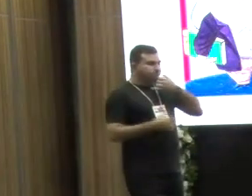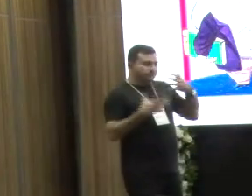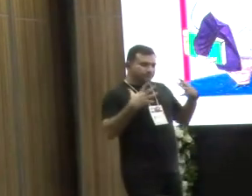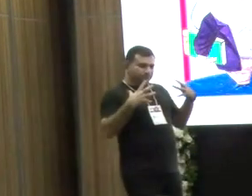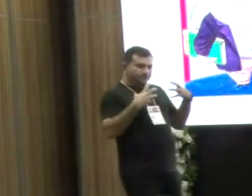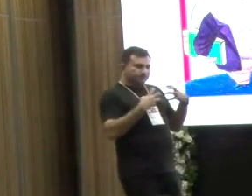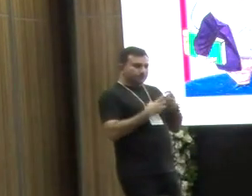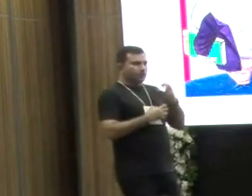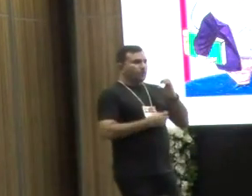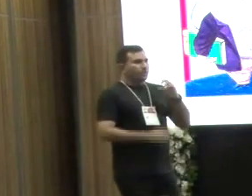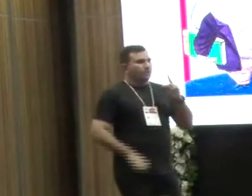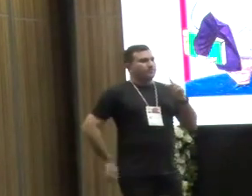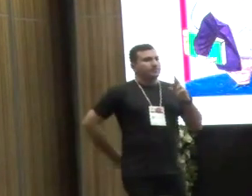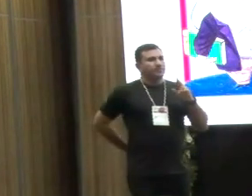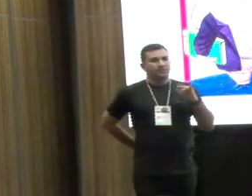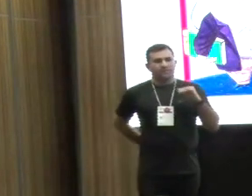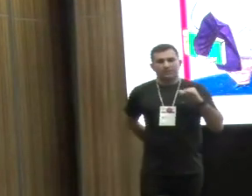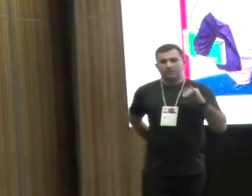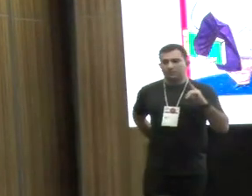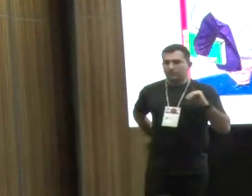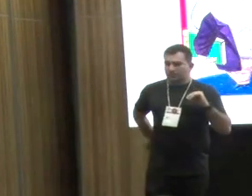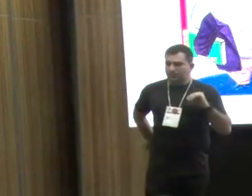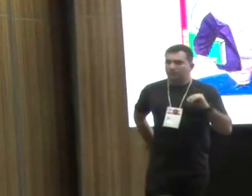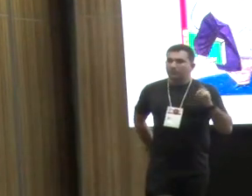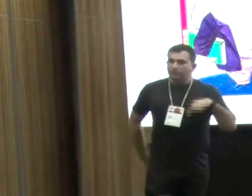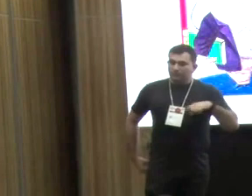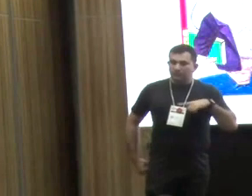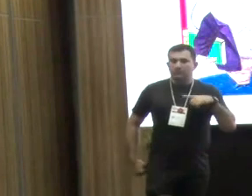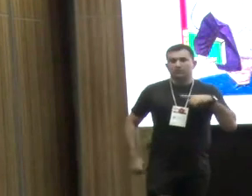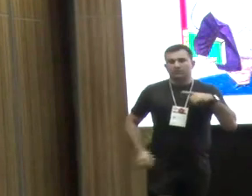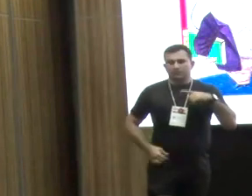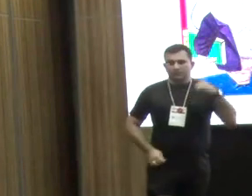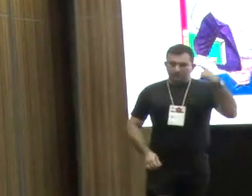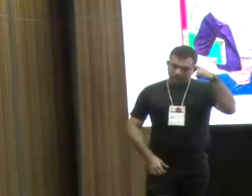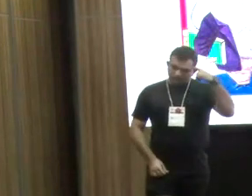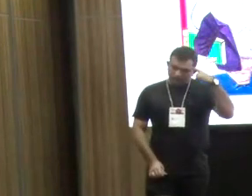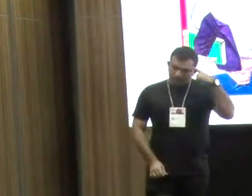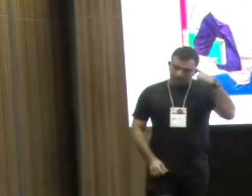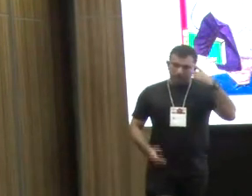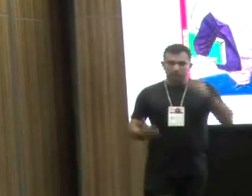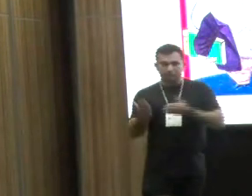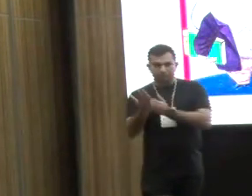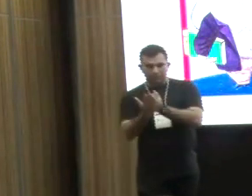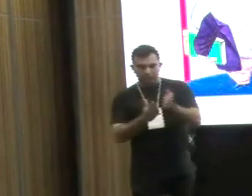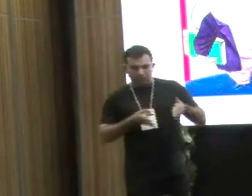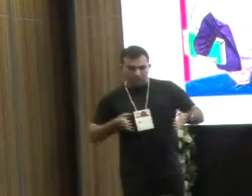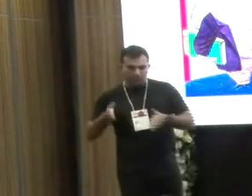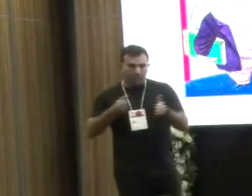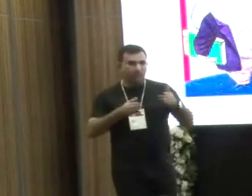do pensamento dele, que vai percorrer toda a obra.